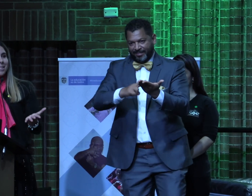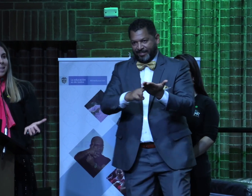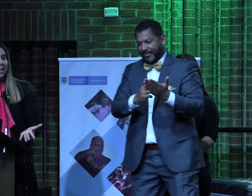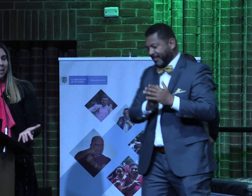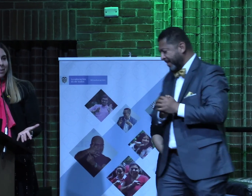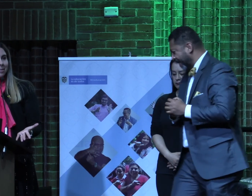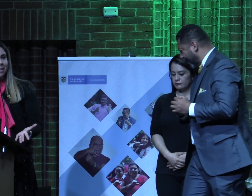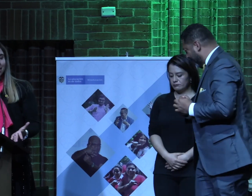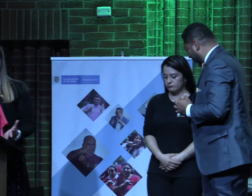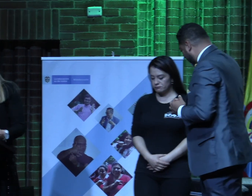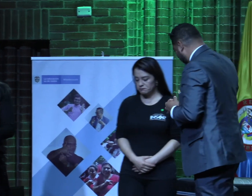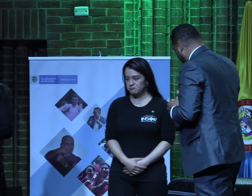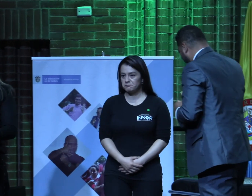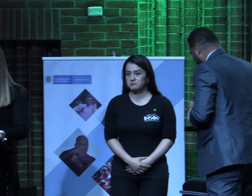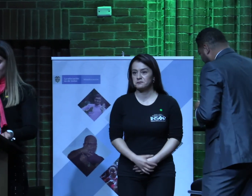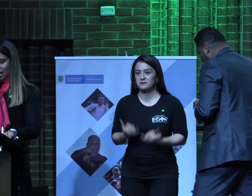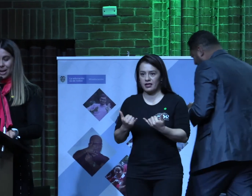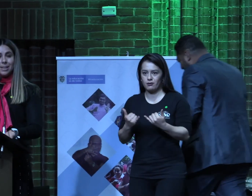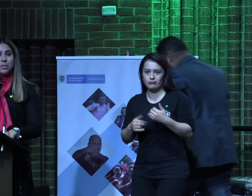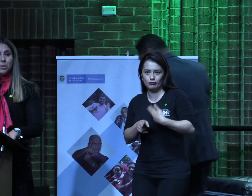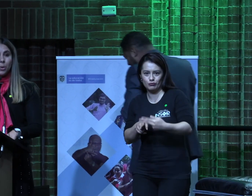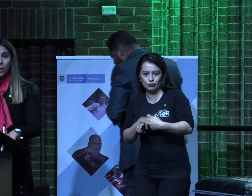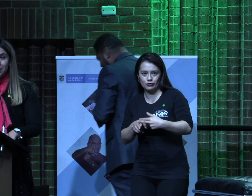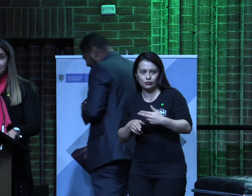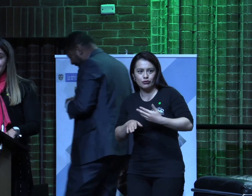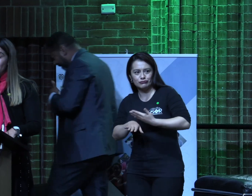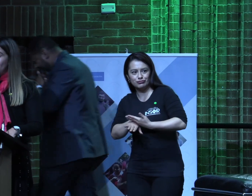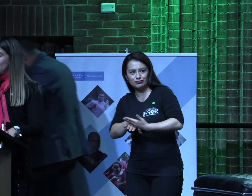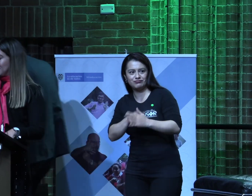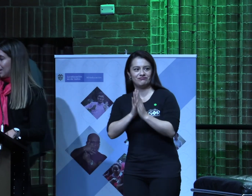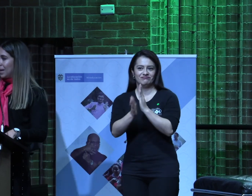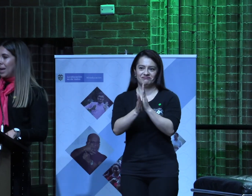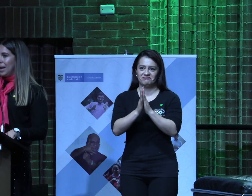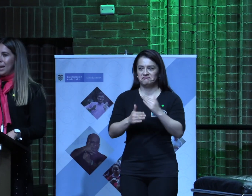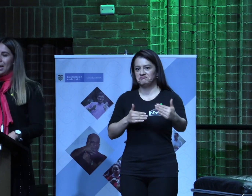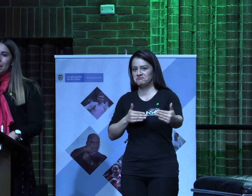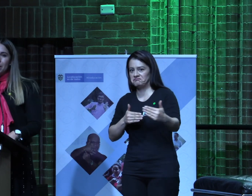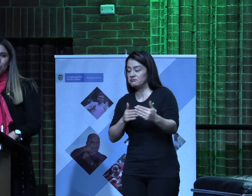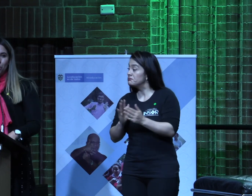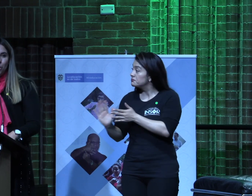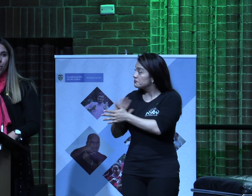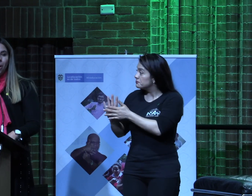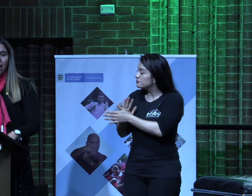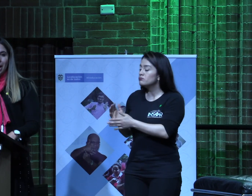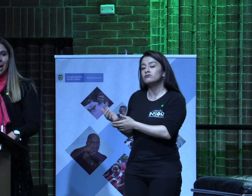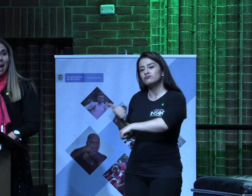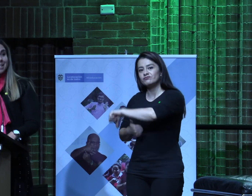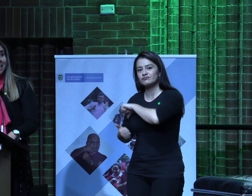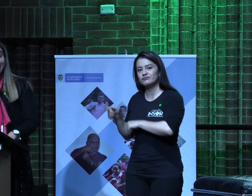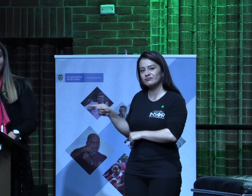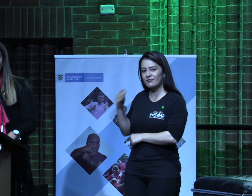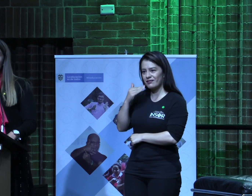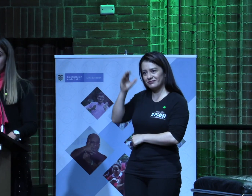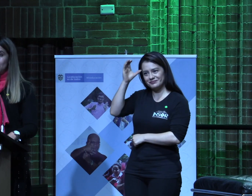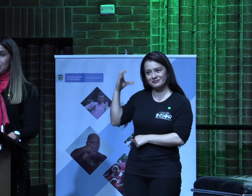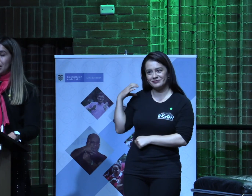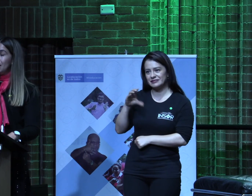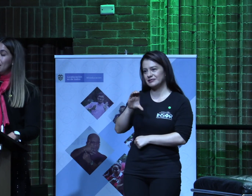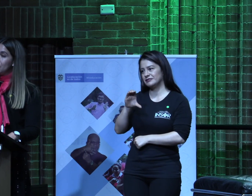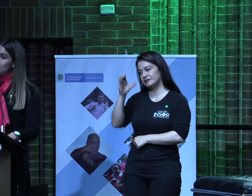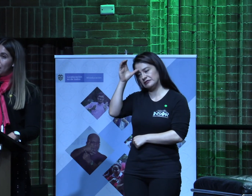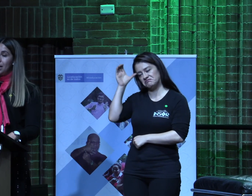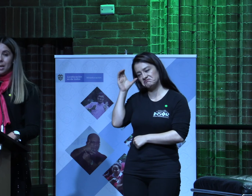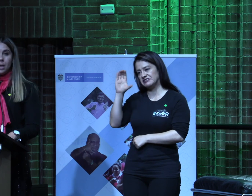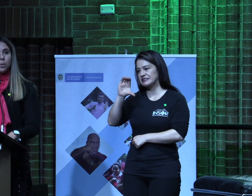entrando al cierre de nuestra jornada de rendición de cuentas. Le voy a pasar el micrófono a Cilia Guío, que es